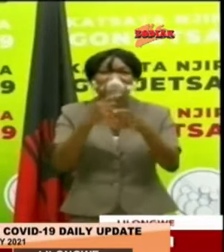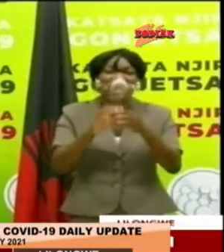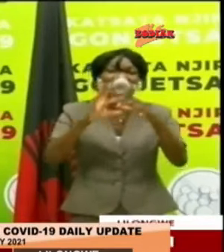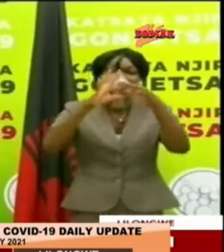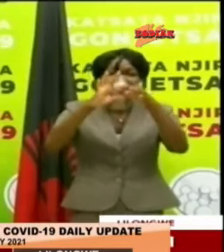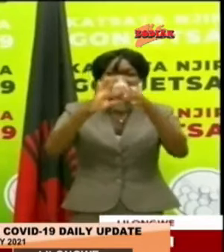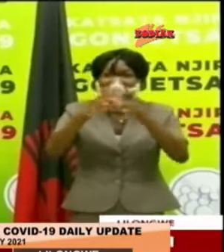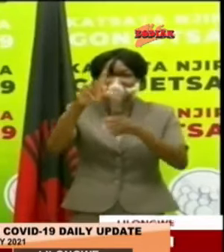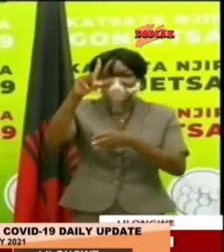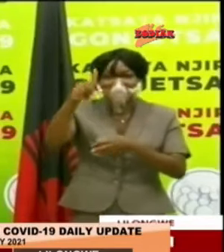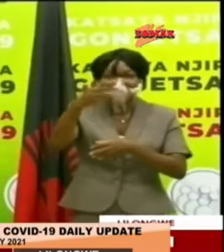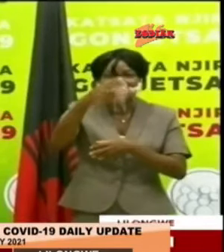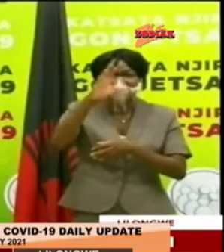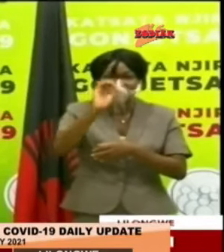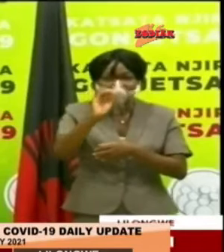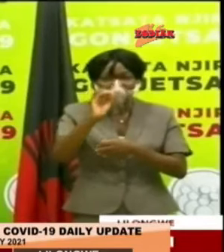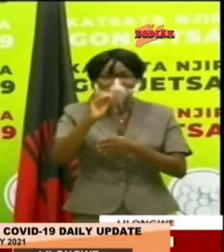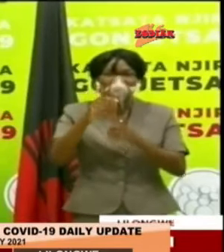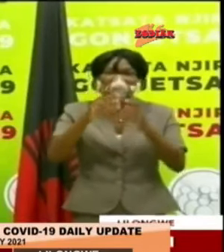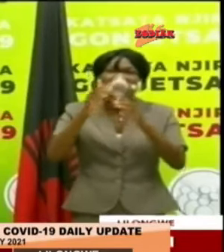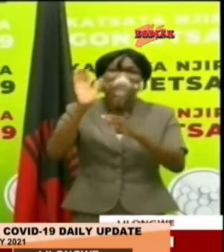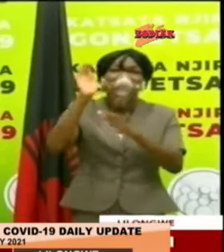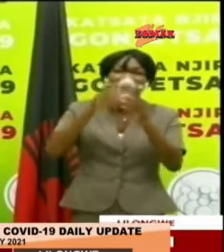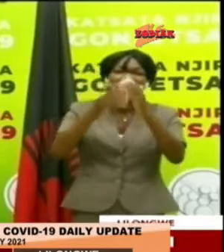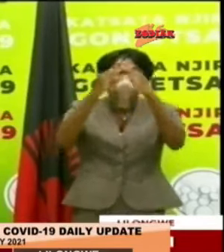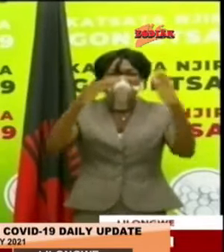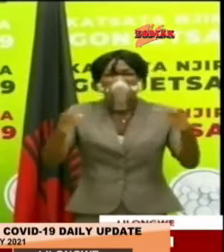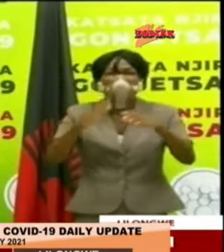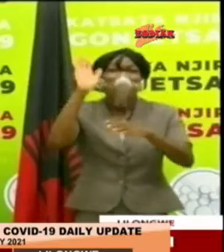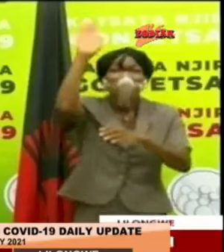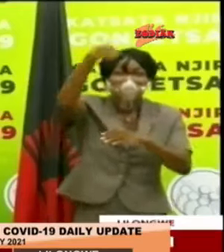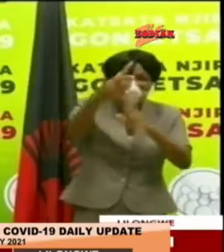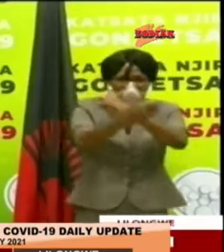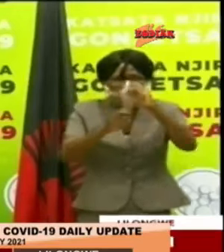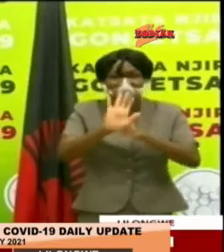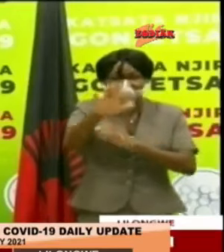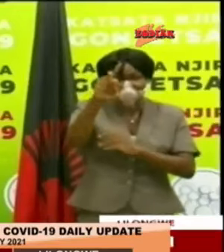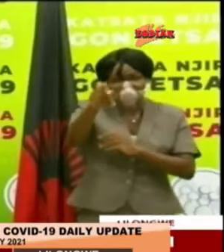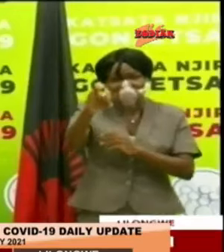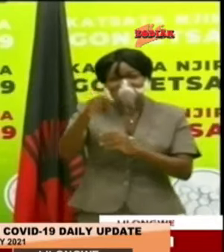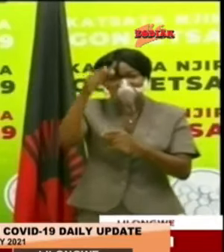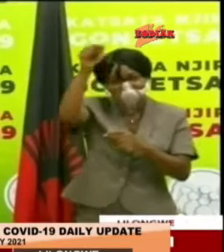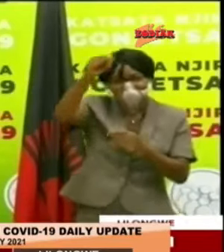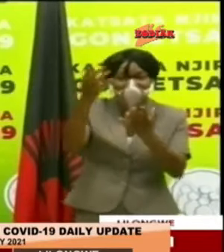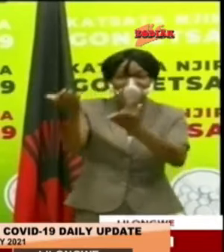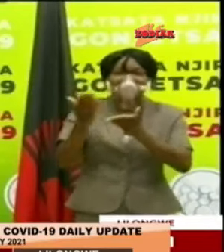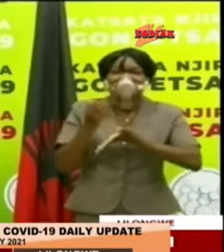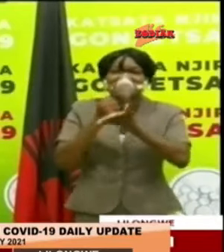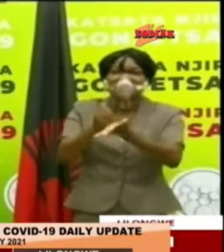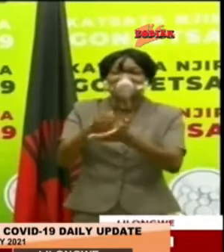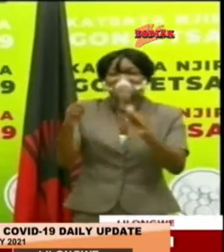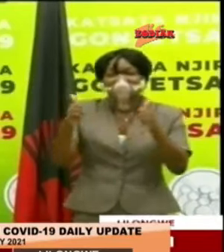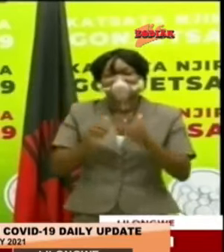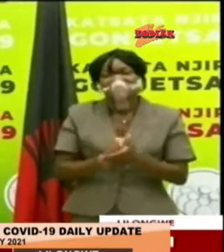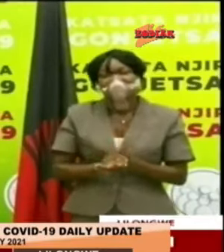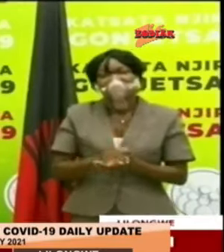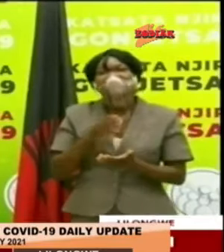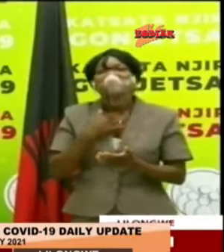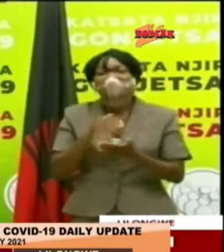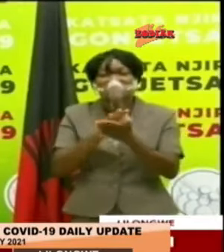ako ndekuti kumeneko mukalandiraso chithandizo chofunikira nde ndipempe chonde anathu